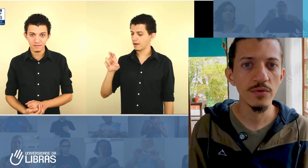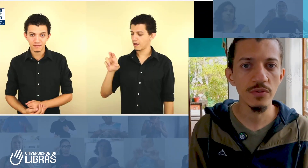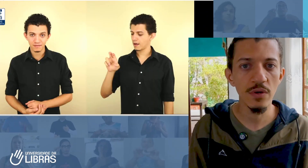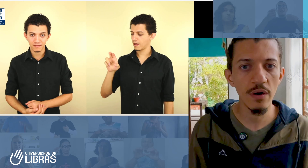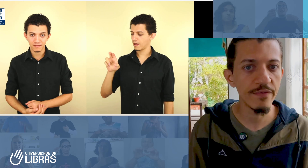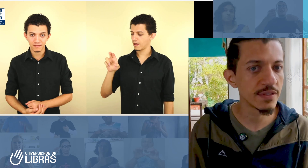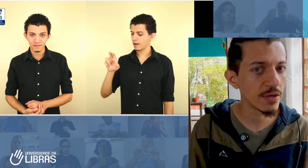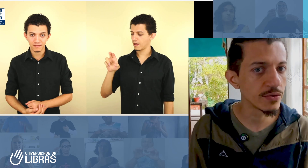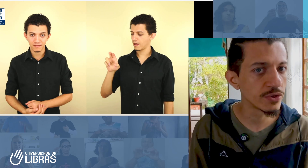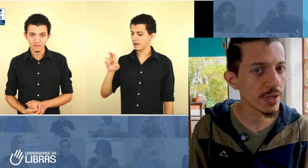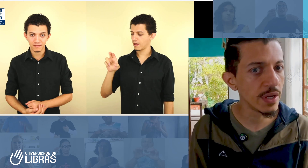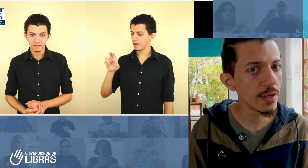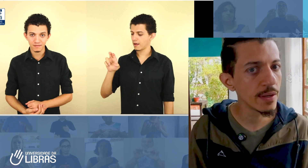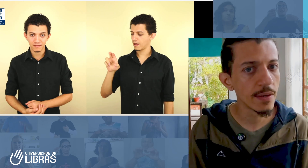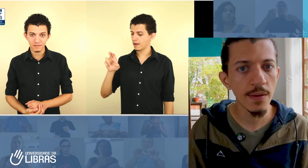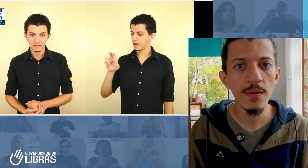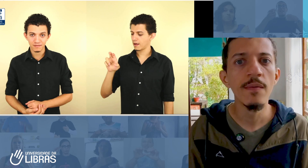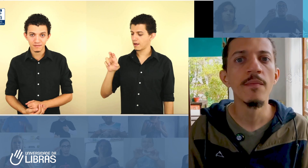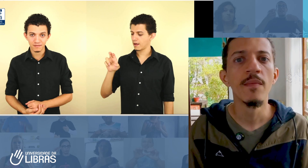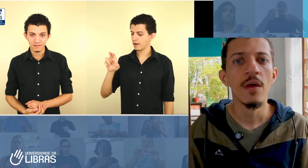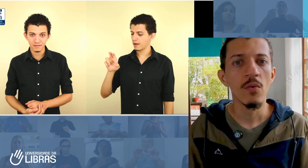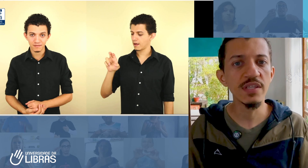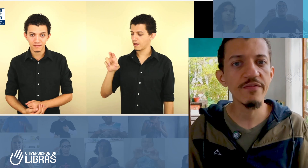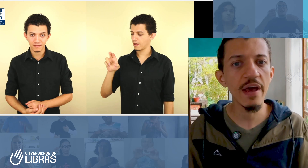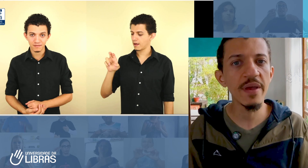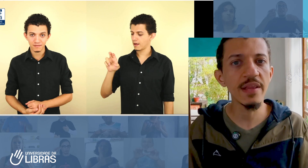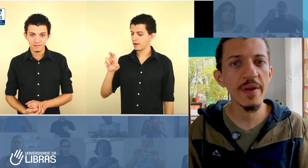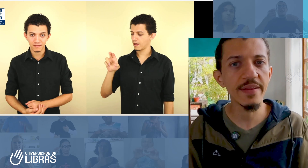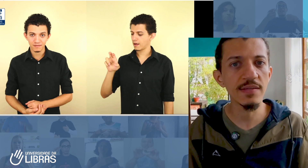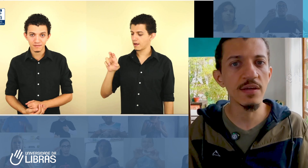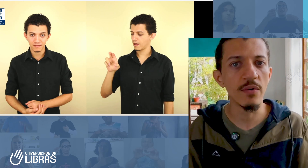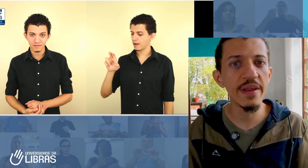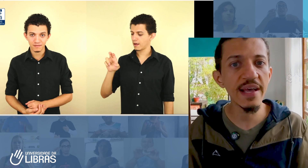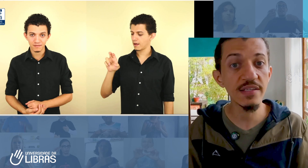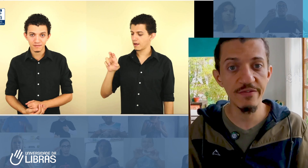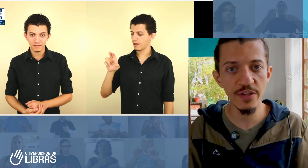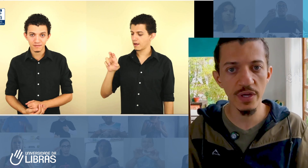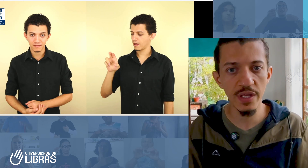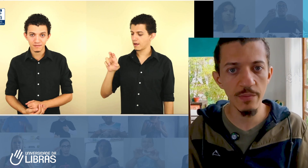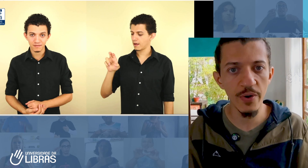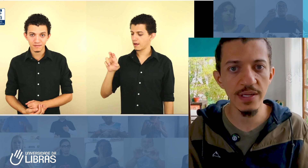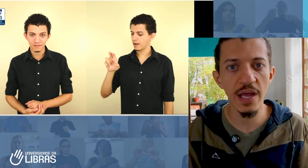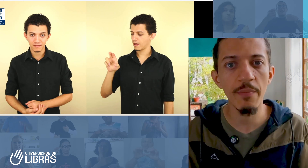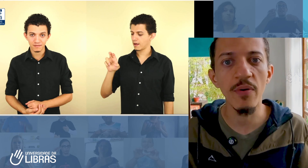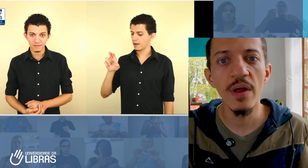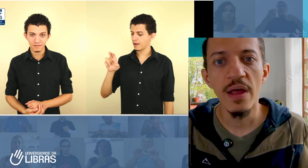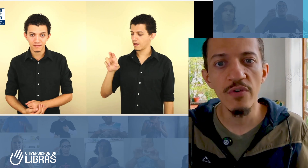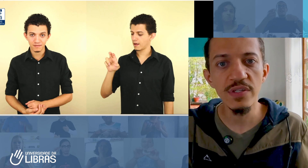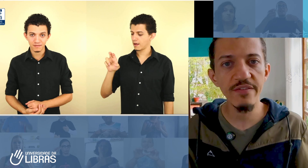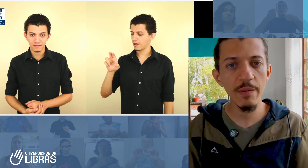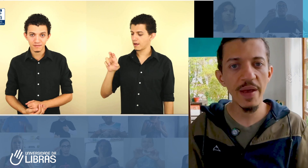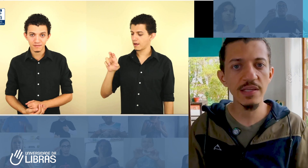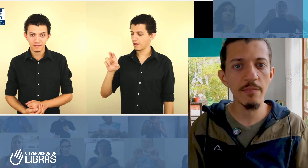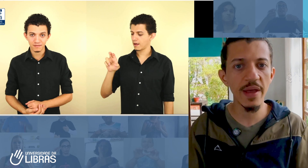vou fazer um vídeo aqui. Quando você vê a minha interpretação nesse vídeo aqui, por exemplo, você vai perceber que